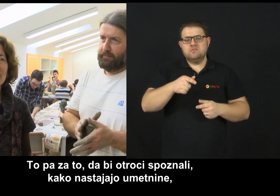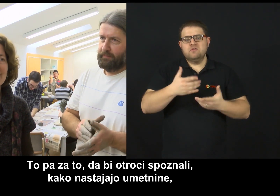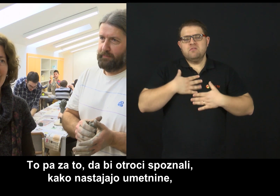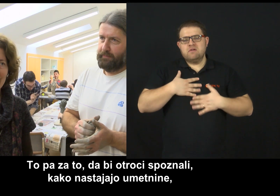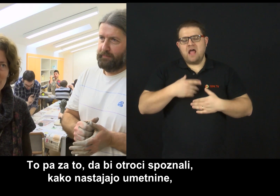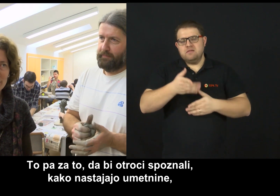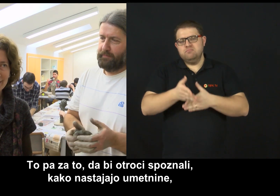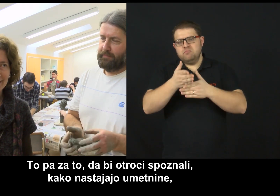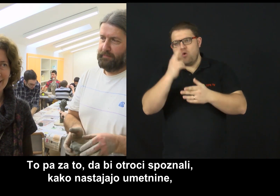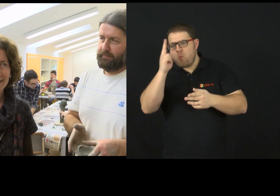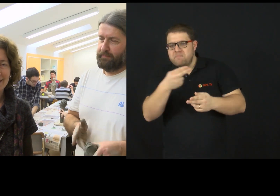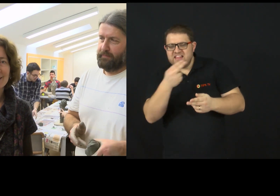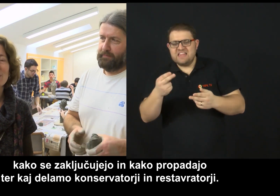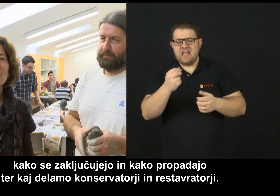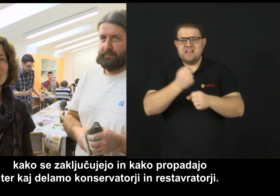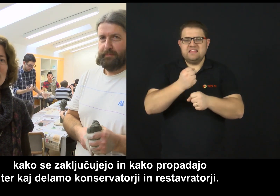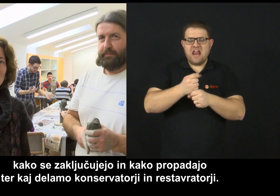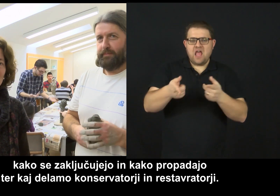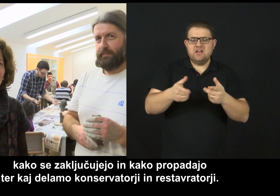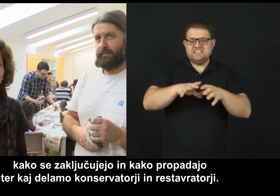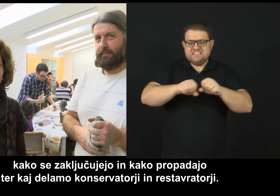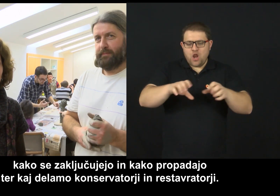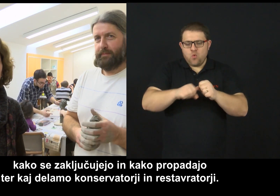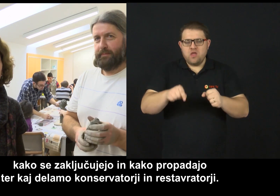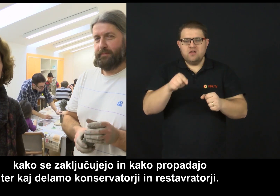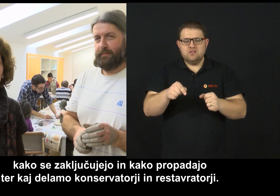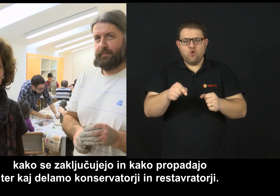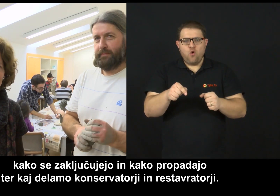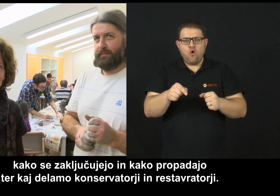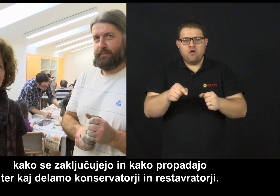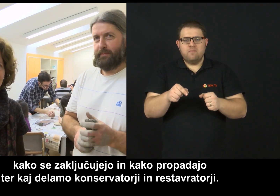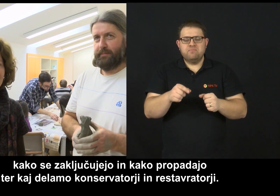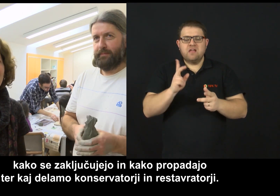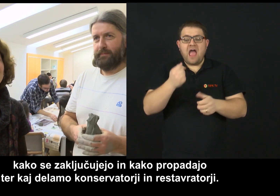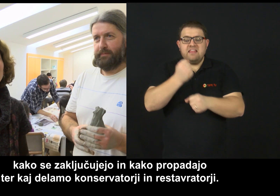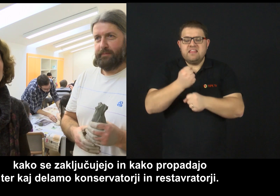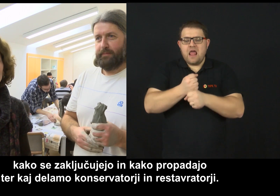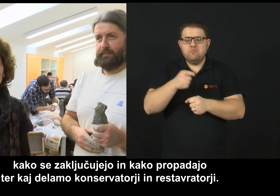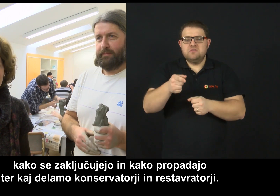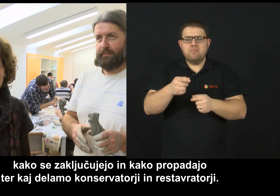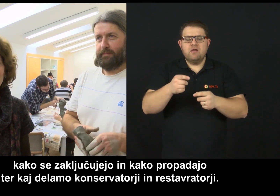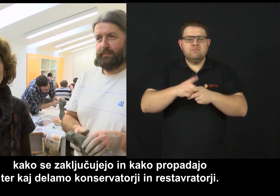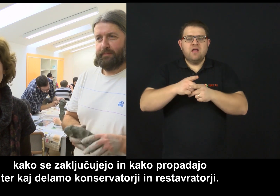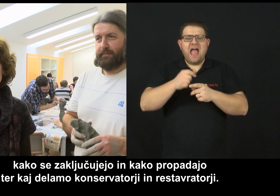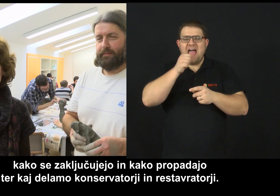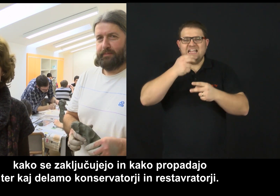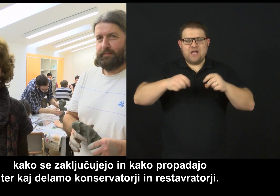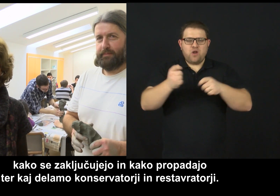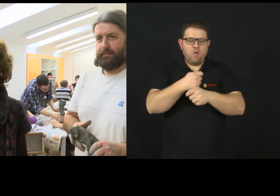nastajajo umetnine, kako se poškodujejo in kako propadajo. In kaj delamo v konzervatorju